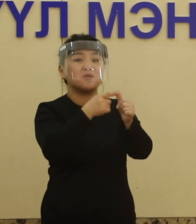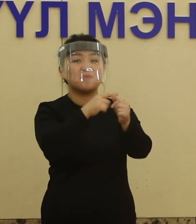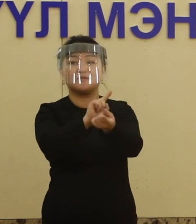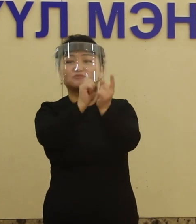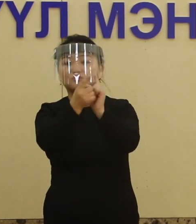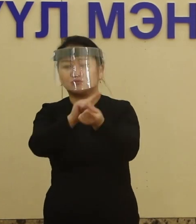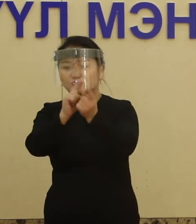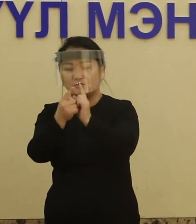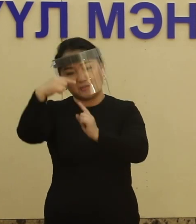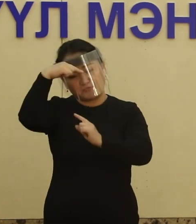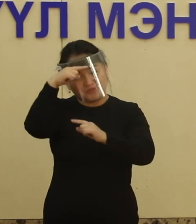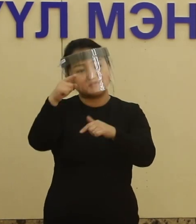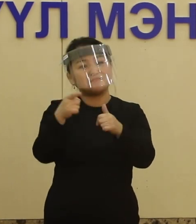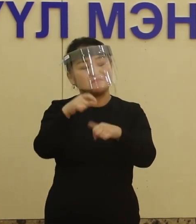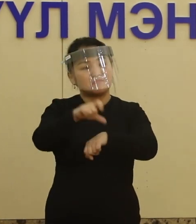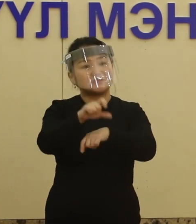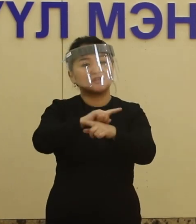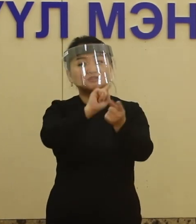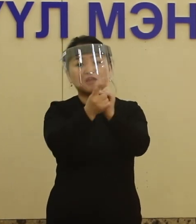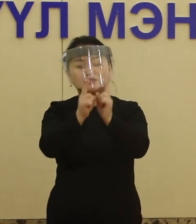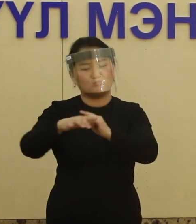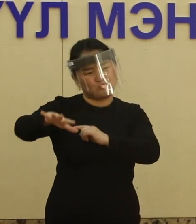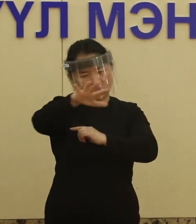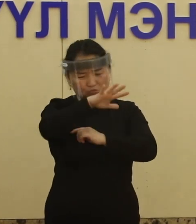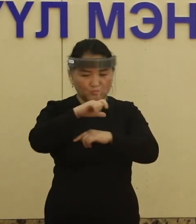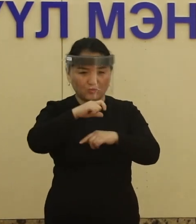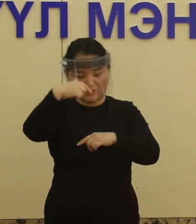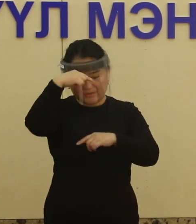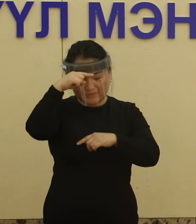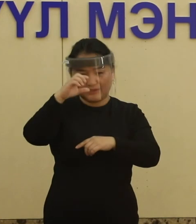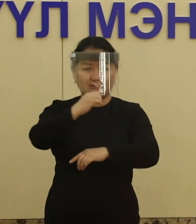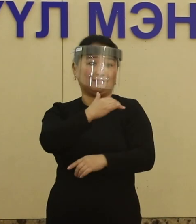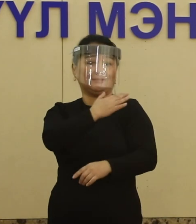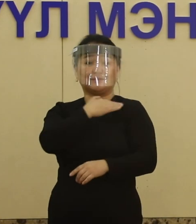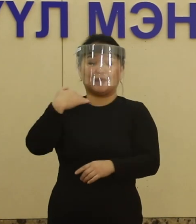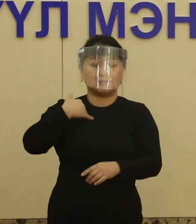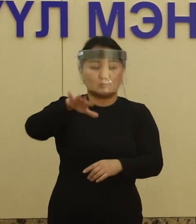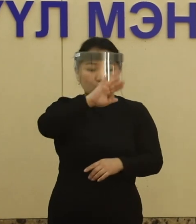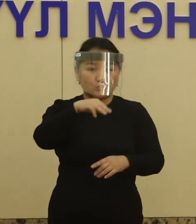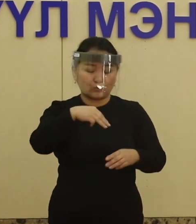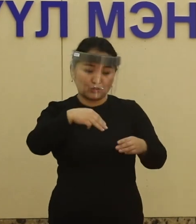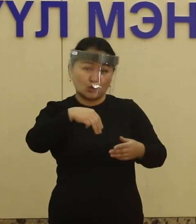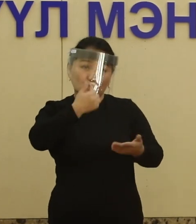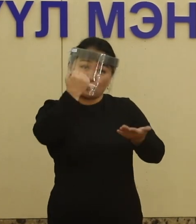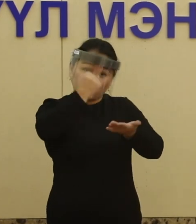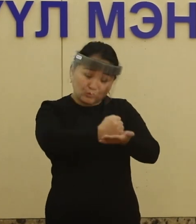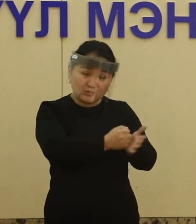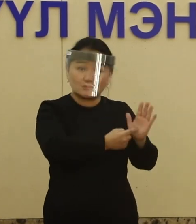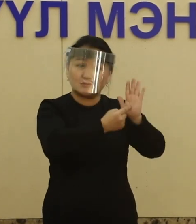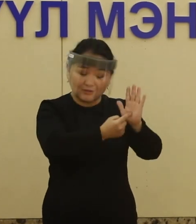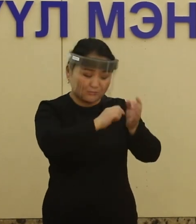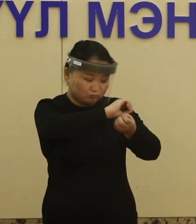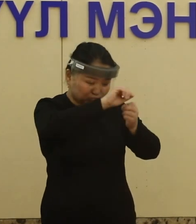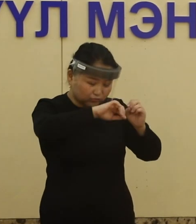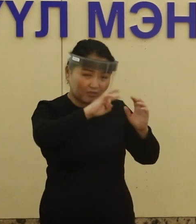ажиллаад завсарлаад дараагийн хүн ээлжинд нь орж ажиллах вэ гэдгийг бүх эмнэлгийн удирдлагууд бол тушаал журмаа гаргаад ингээд бол нэгтгсэн